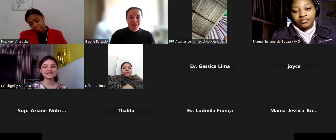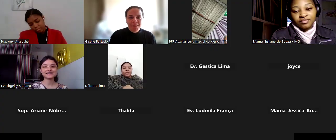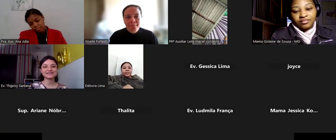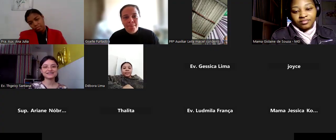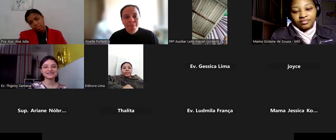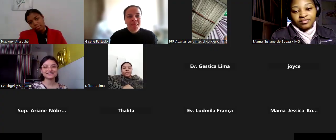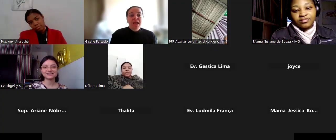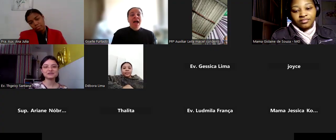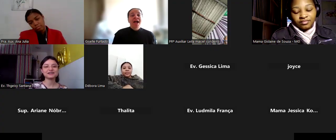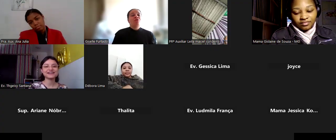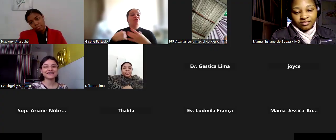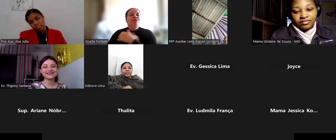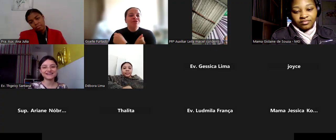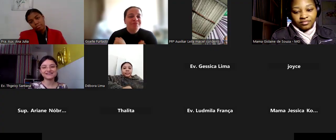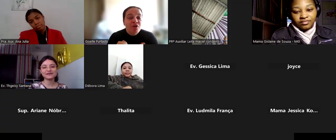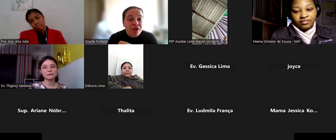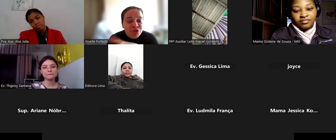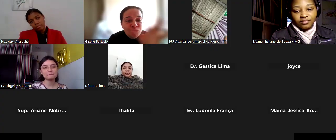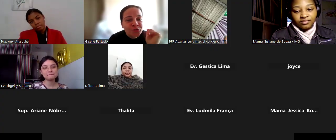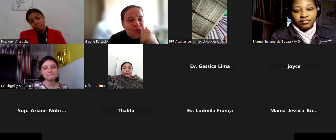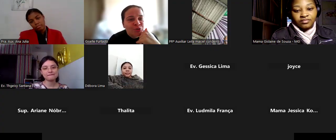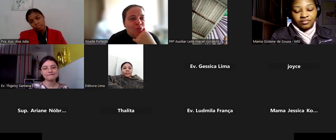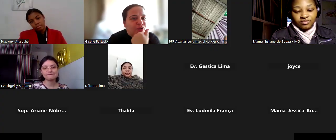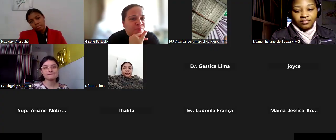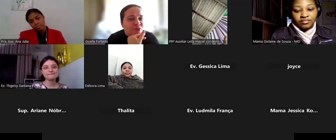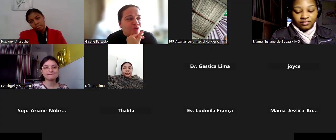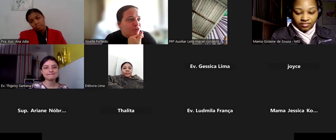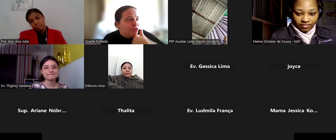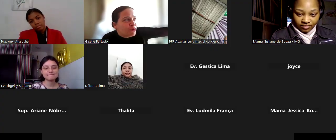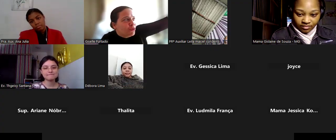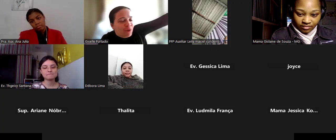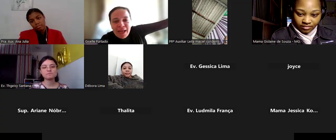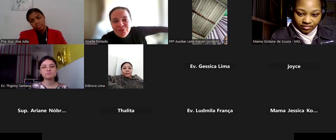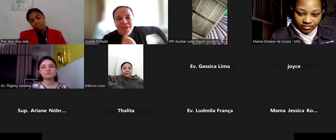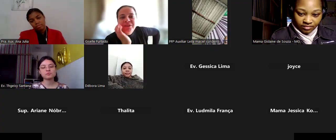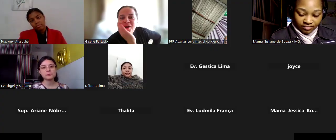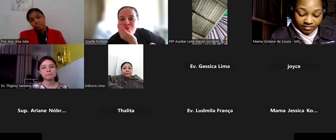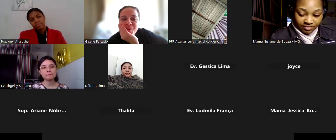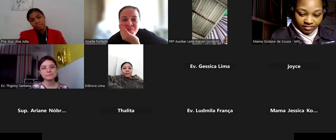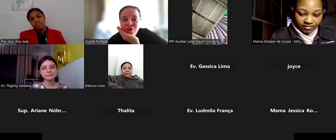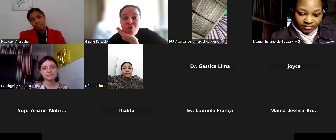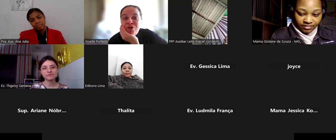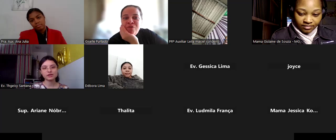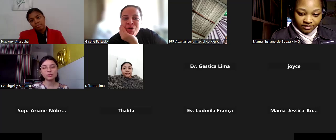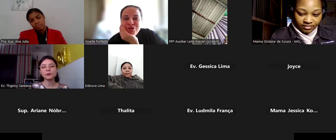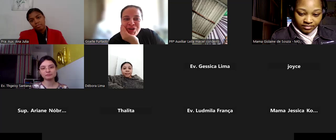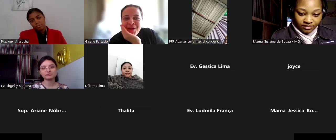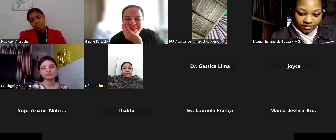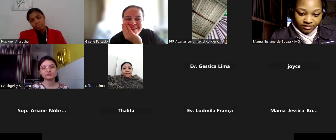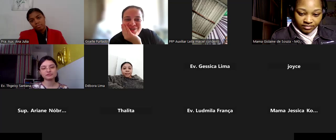Amém? Ah, como que eu vou? Eu vejo um surdo no ônibus, ou eu vejo um surdo lá do lado da rua. Como que eu posso chamar a atenção